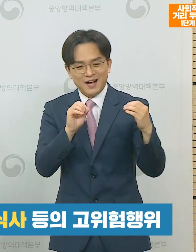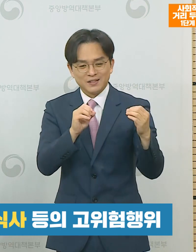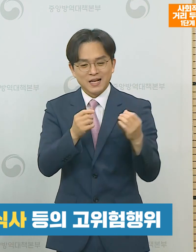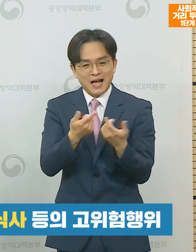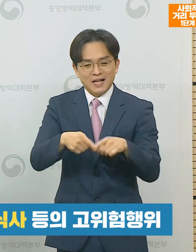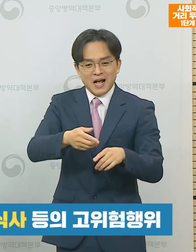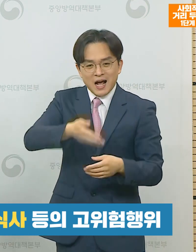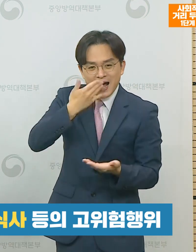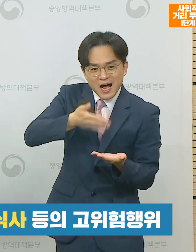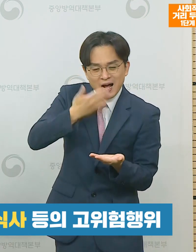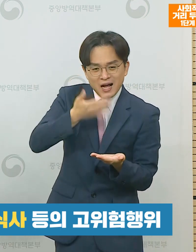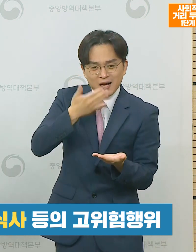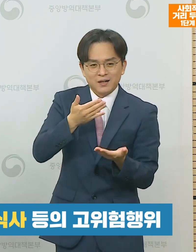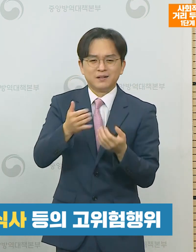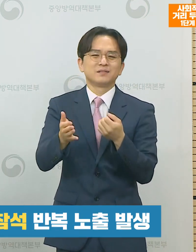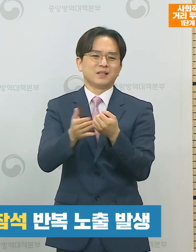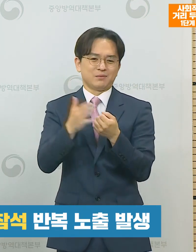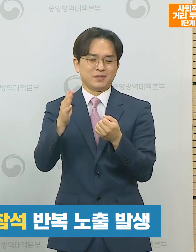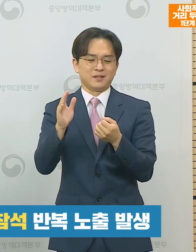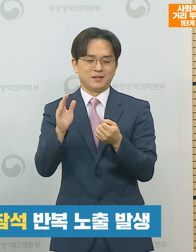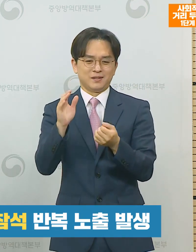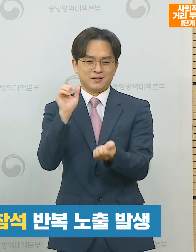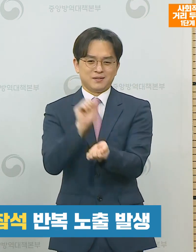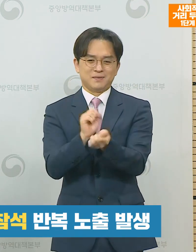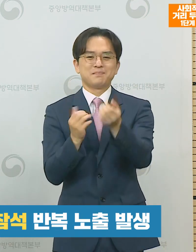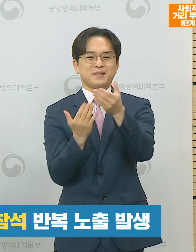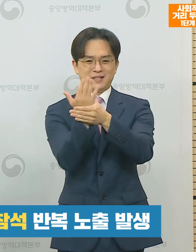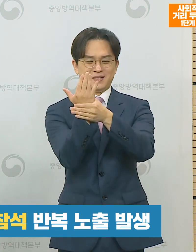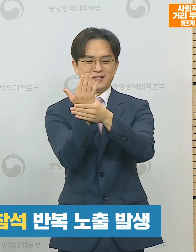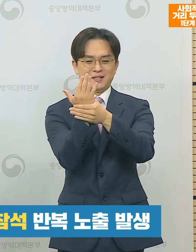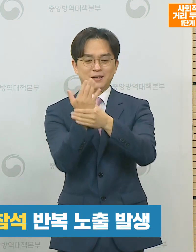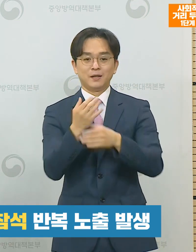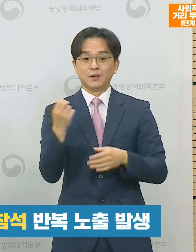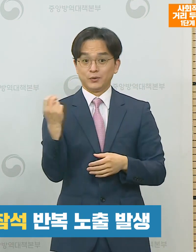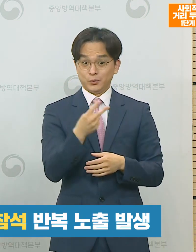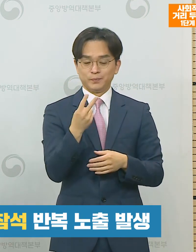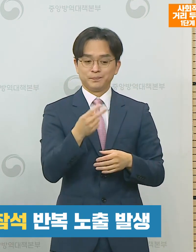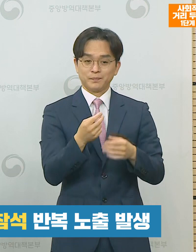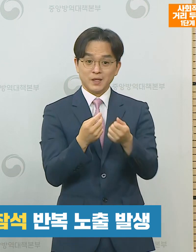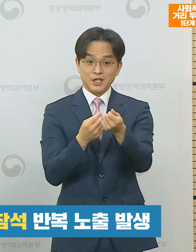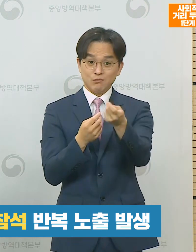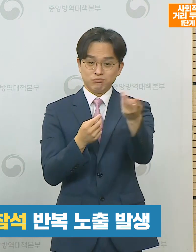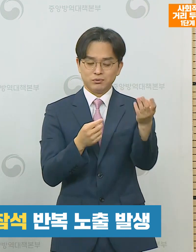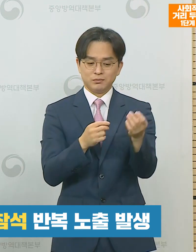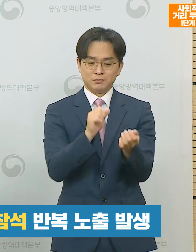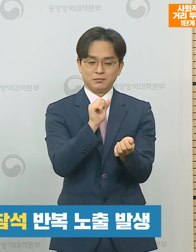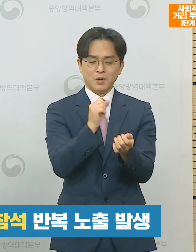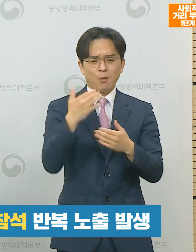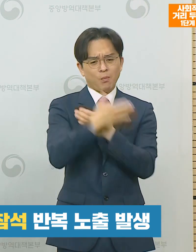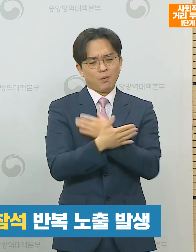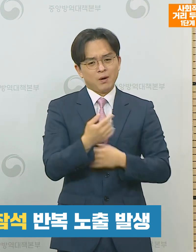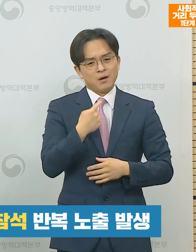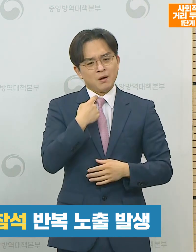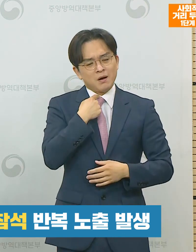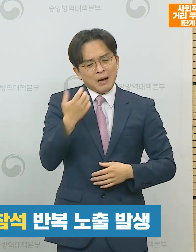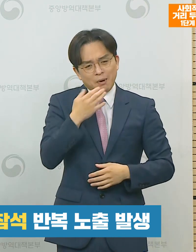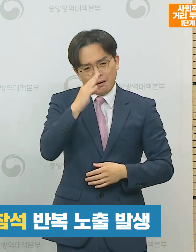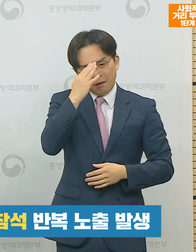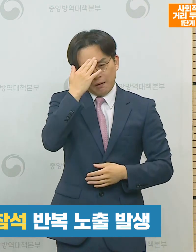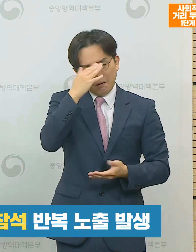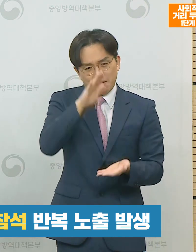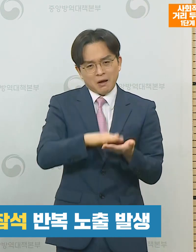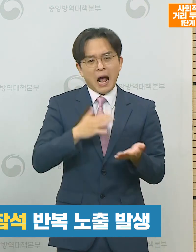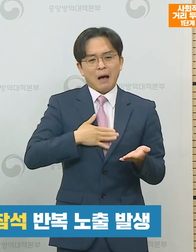등의 고위험 행위가 있었습니다. 또한 증상이 있었음에도 불구하고 예배에 참석해서 반복적인 그런